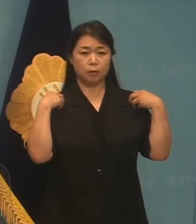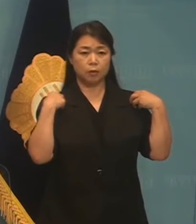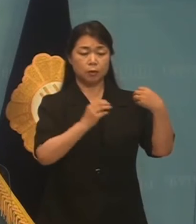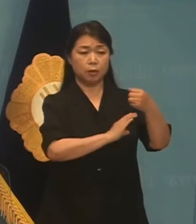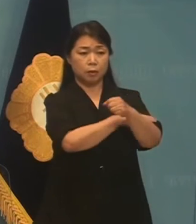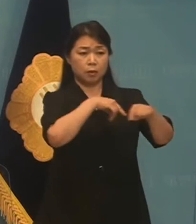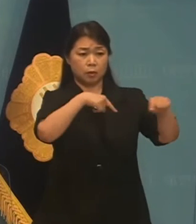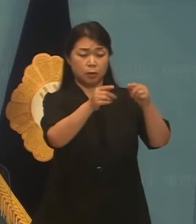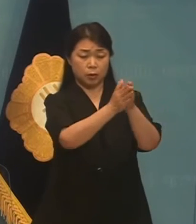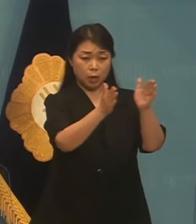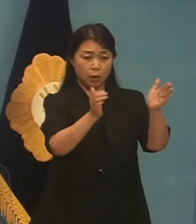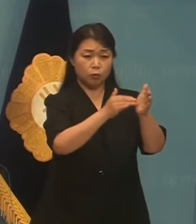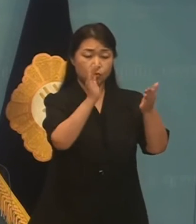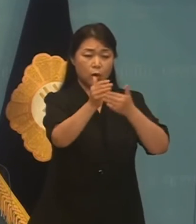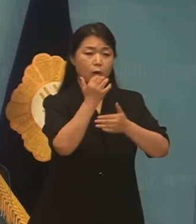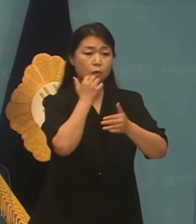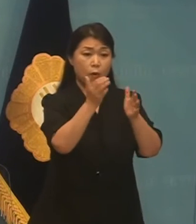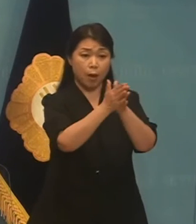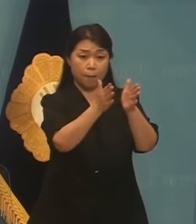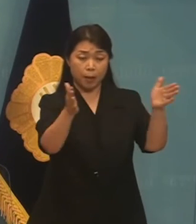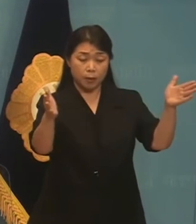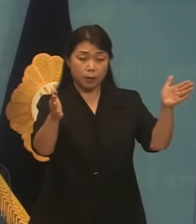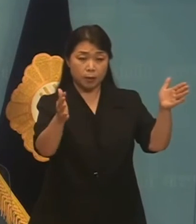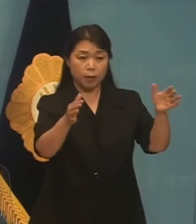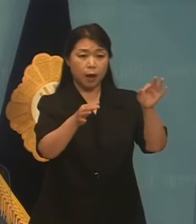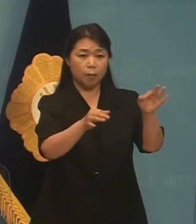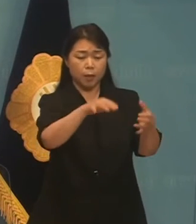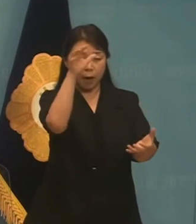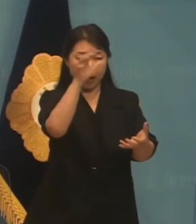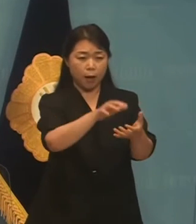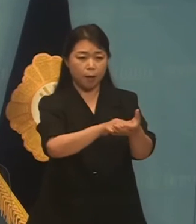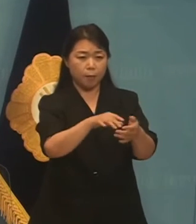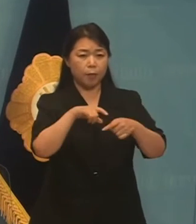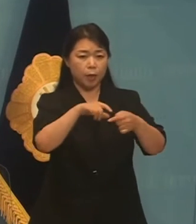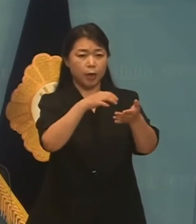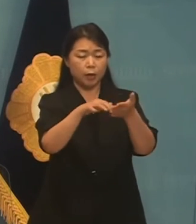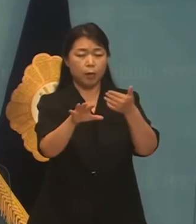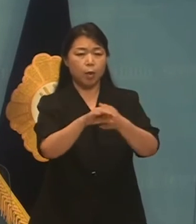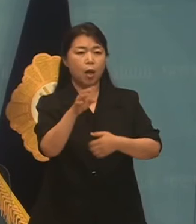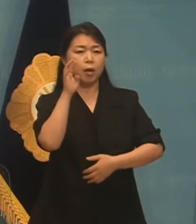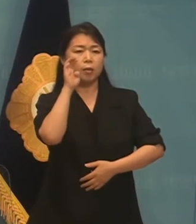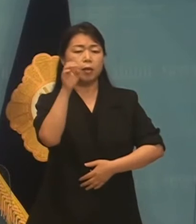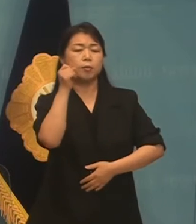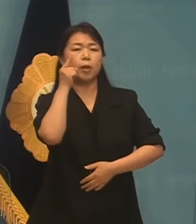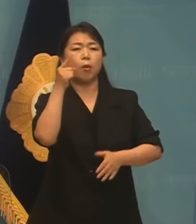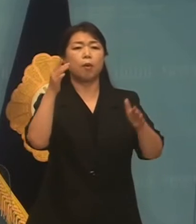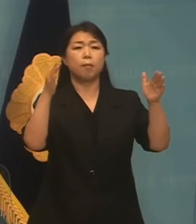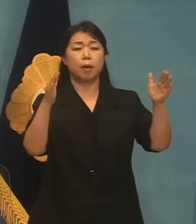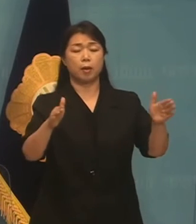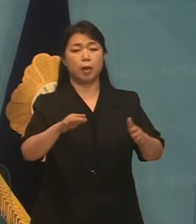집권 이후 서울 아파트 가격은 총액으로 따지면 40개월 만에